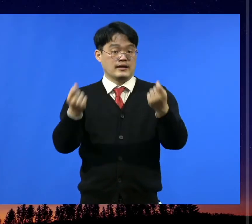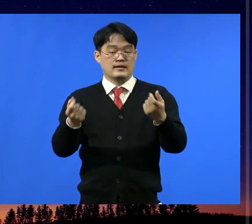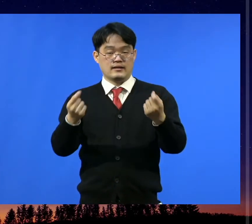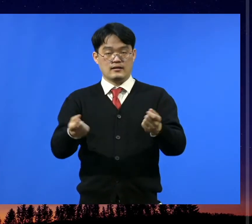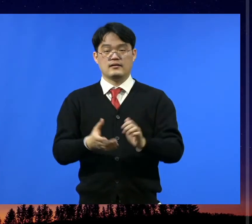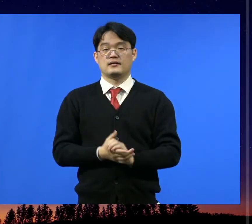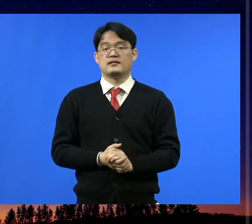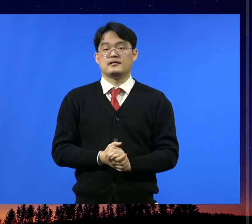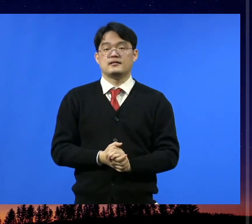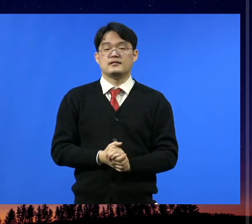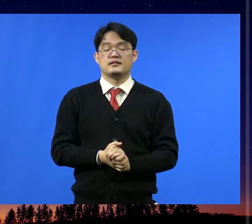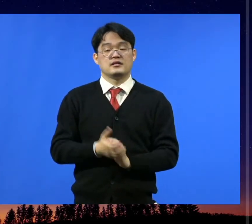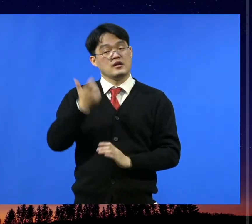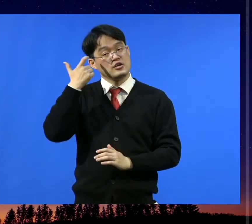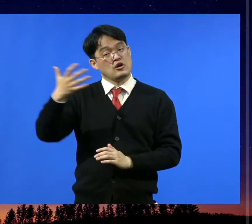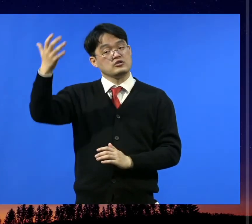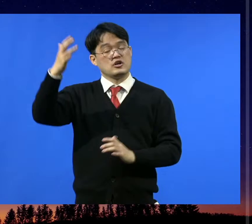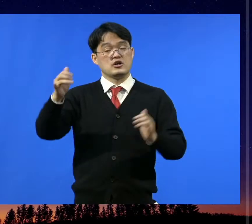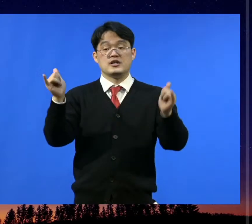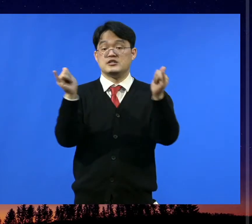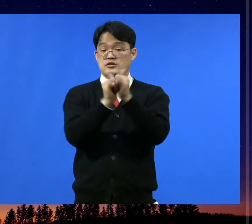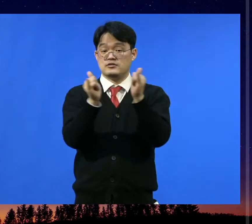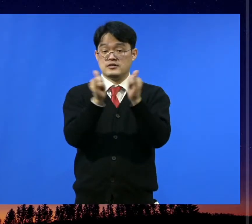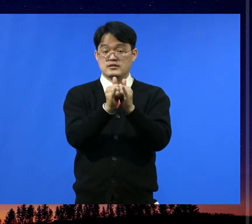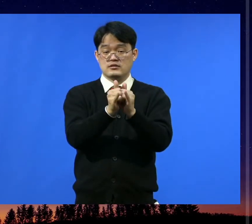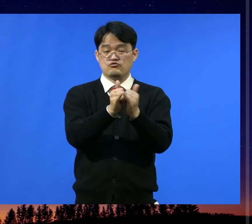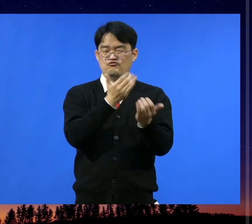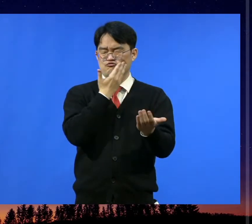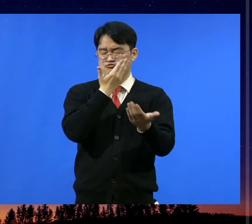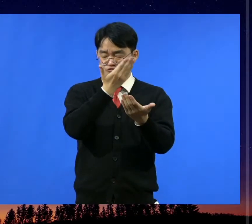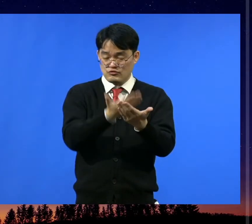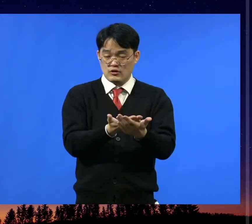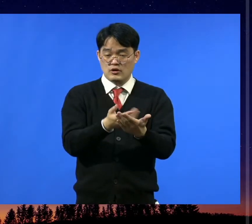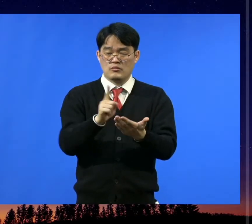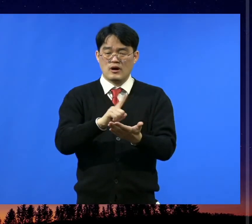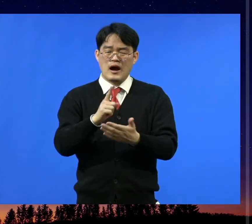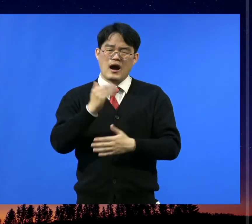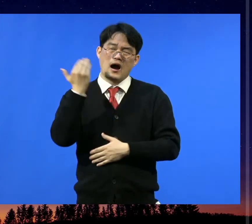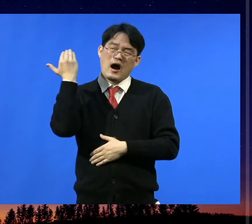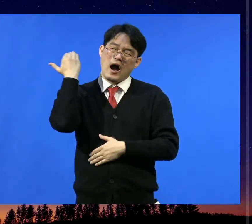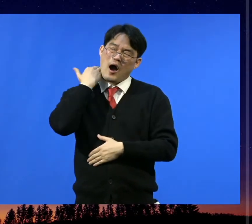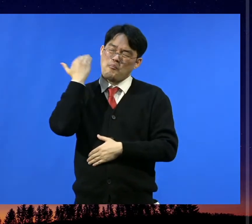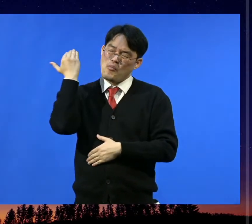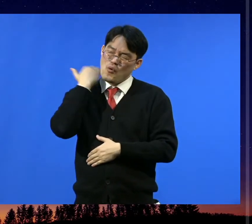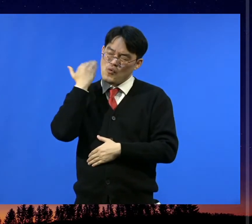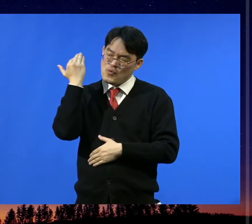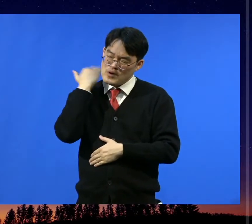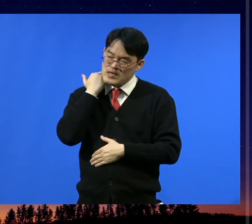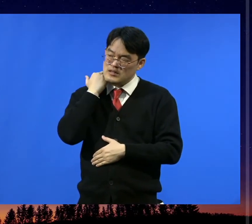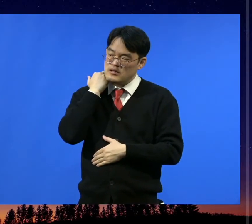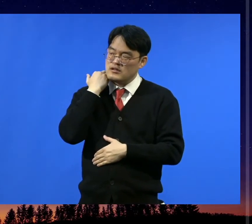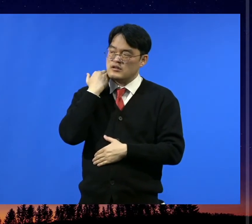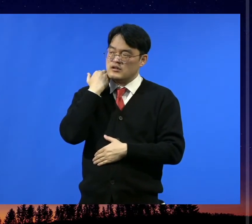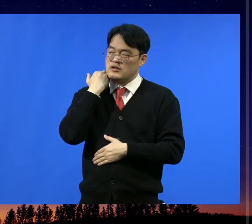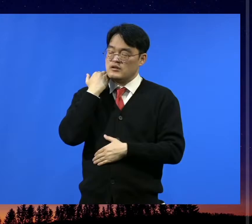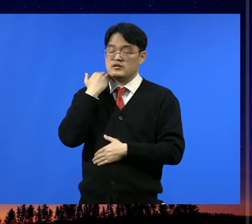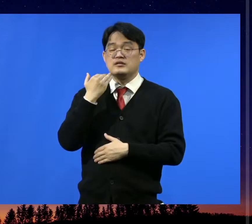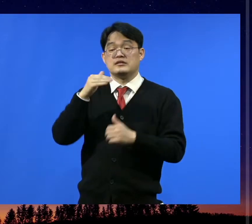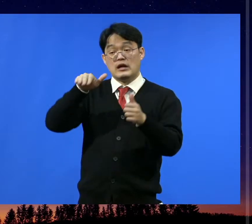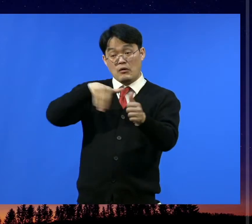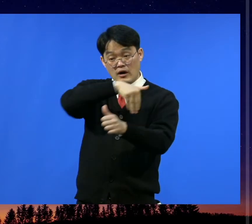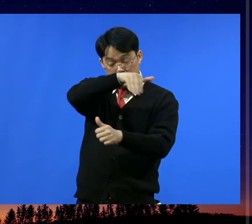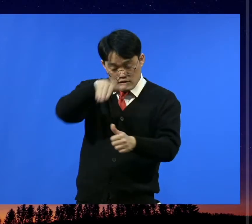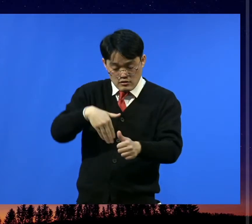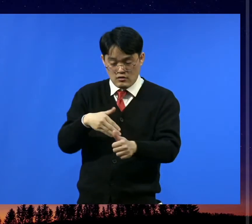그러나 영적 전쟁에서 핵심은 뭐냐? 보이지 않는 것에서 승패가 결정된다. 이걸 이제 우리가